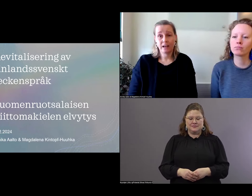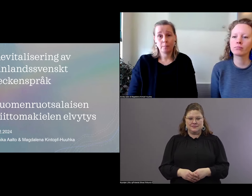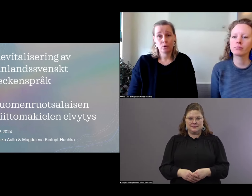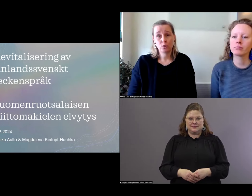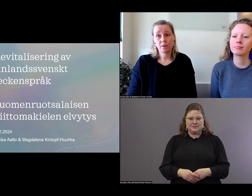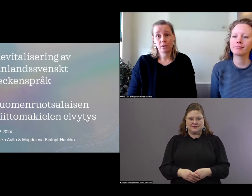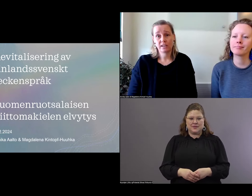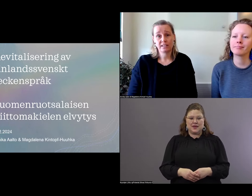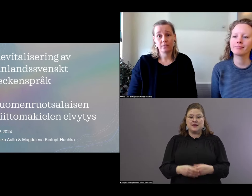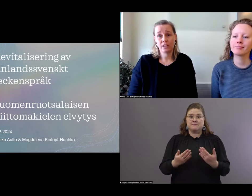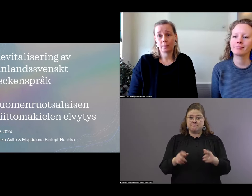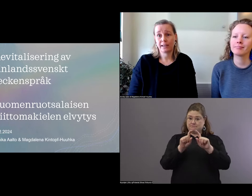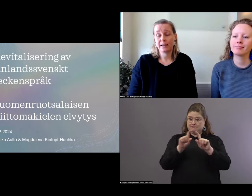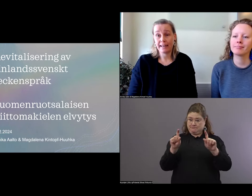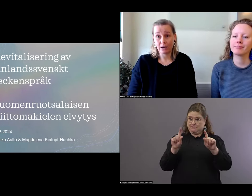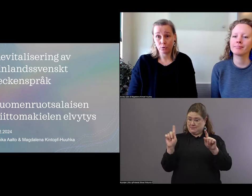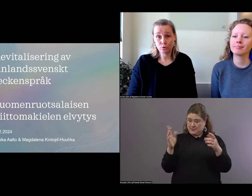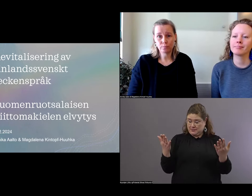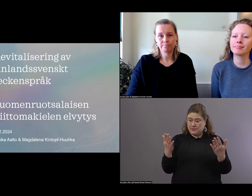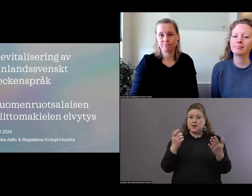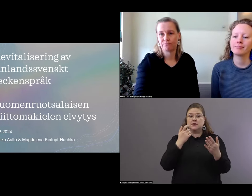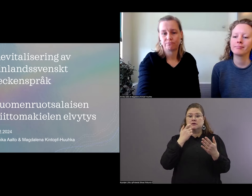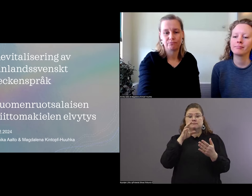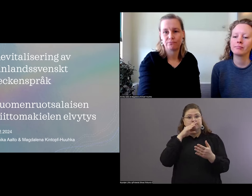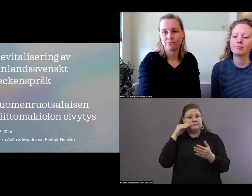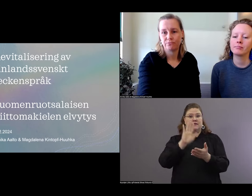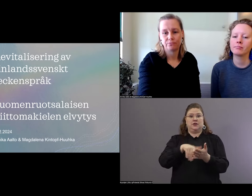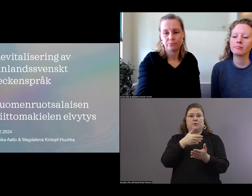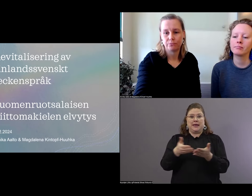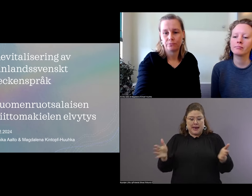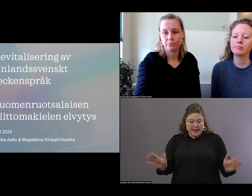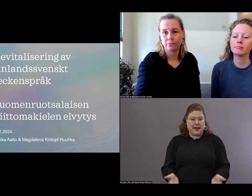Tänään aiheenamme on suomenruotsalaisen viittomakielen elvytys.